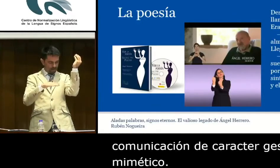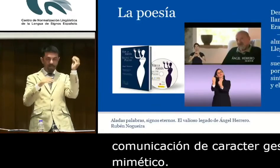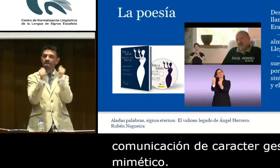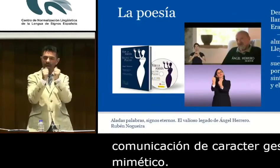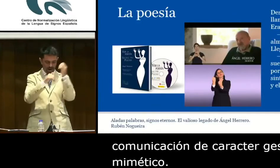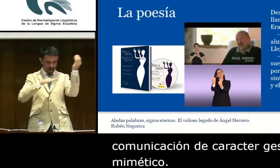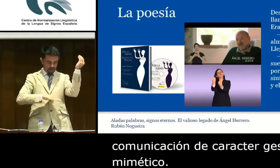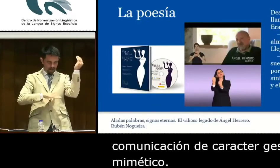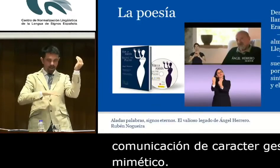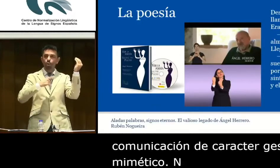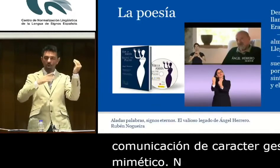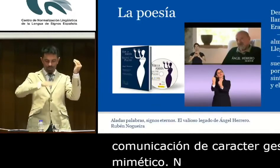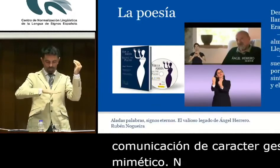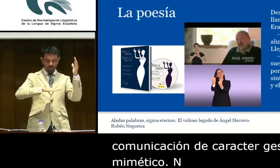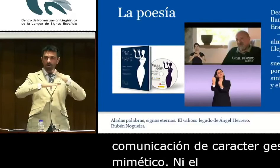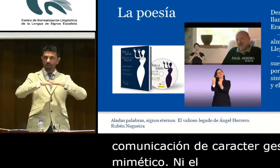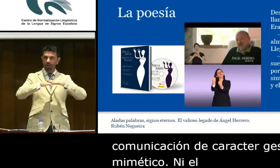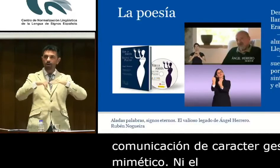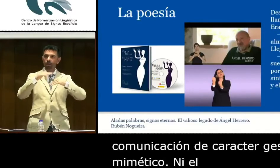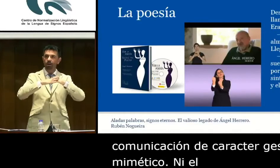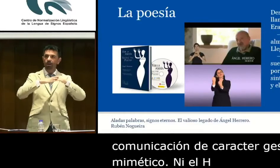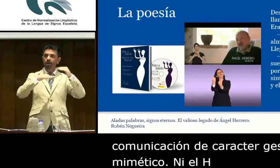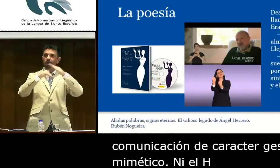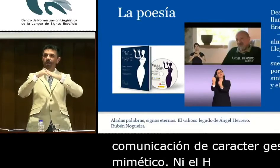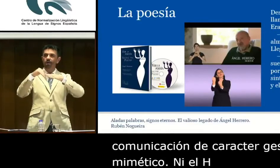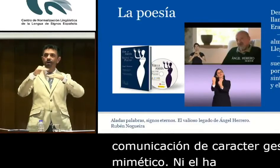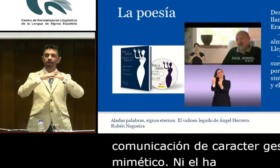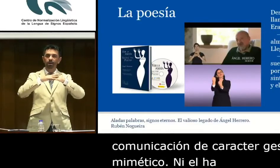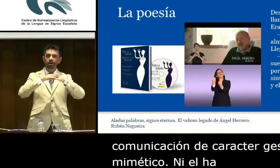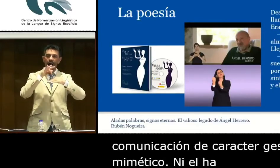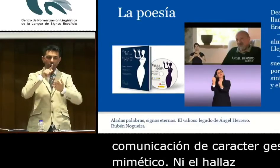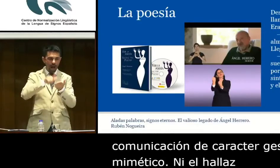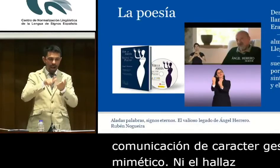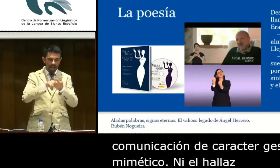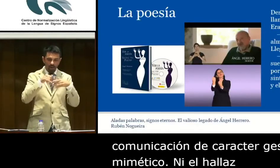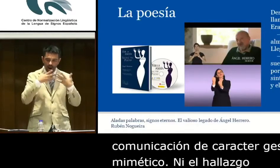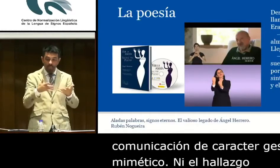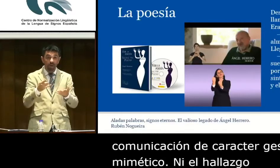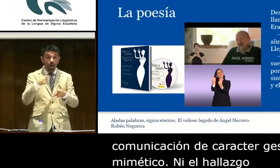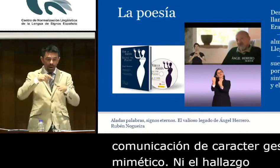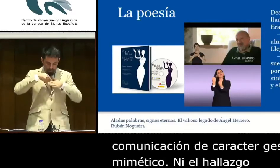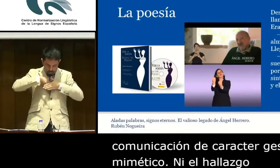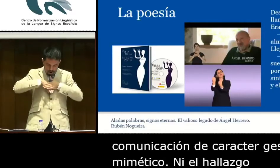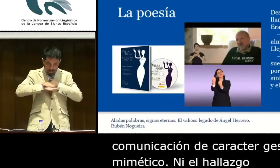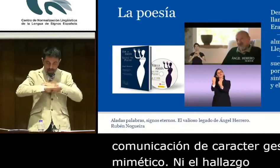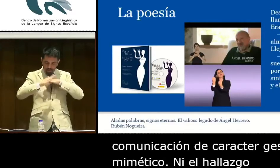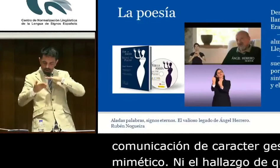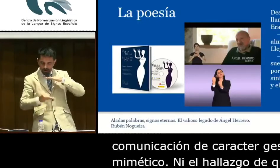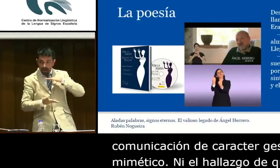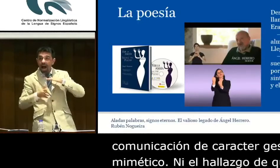fósiles de ese otro lenguaje yacen en nuestra propia conducta comunicativa,